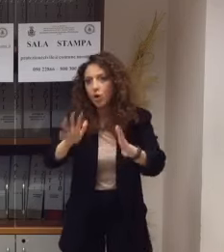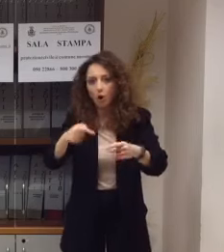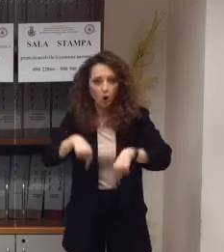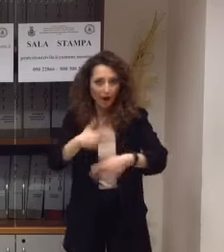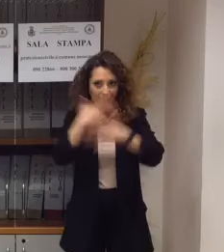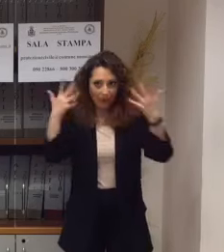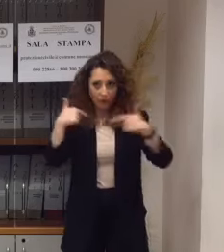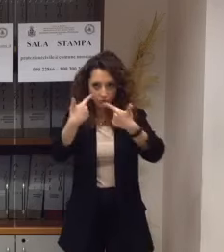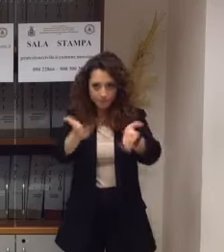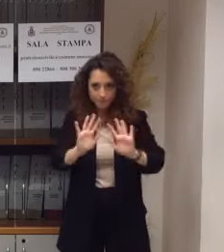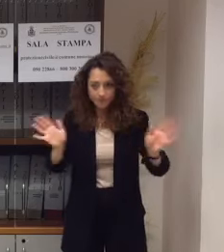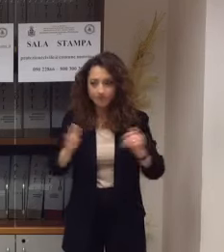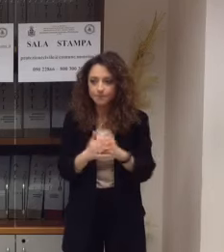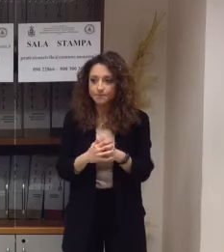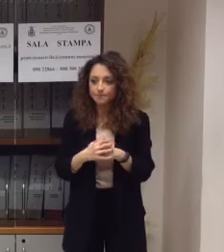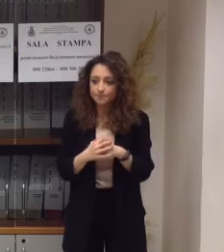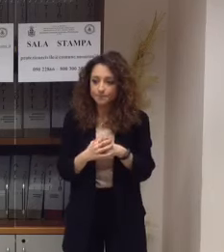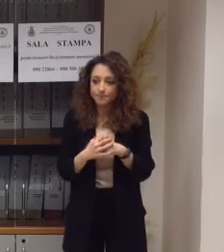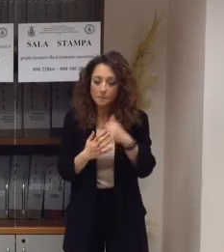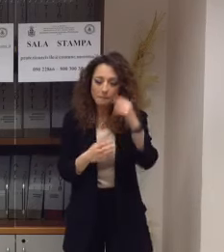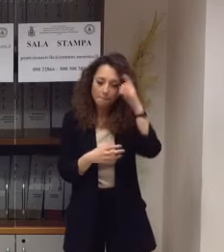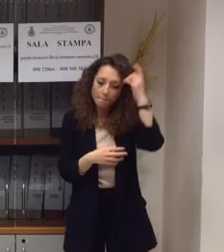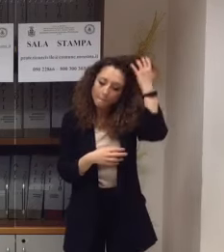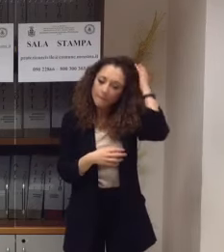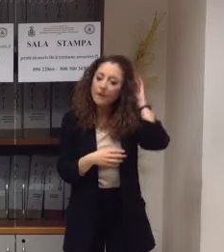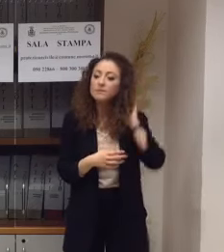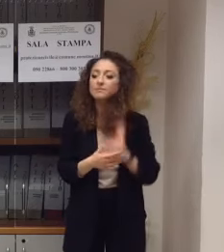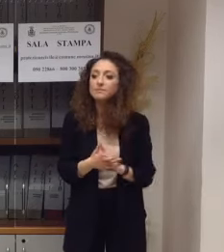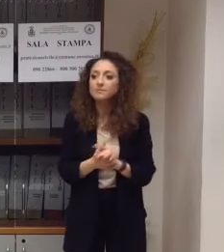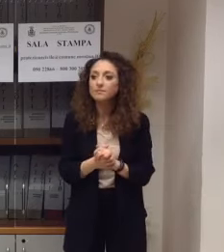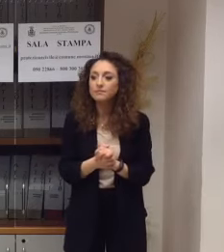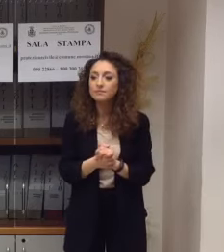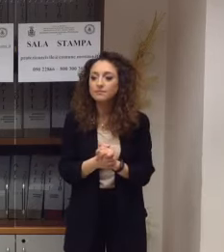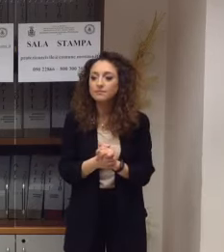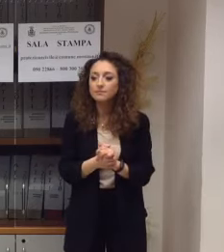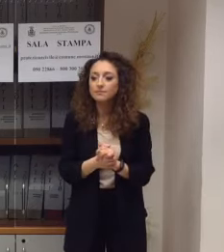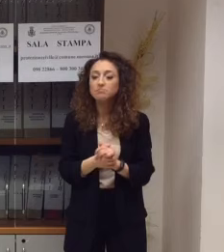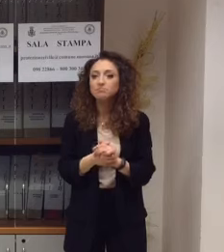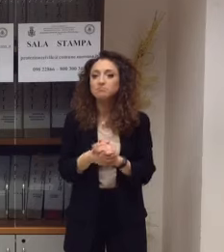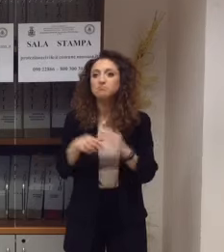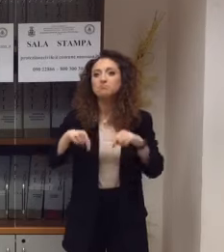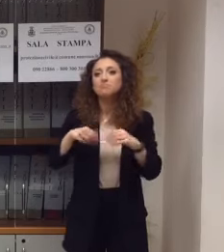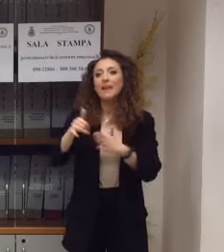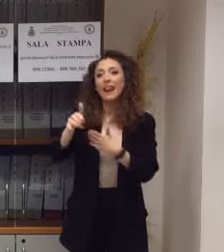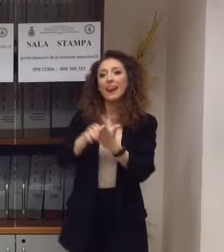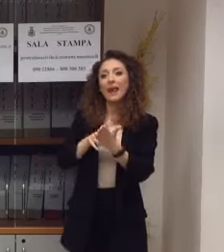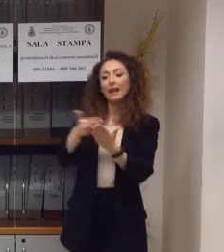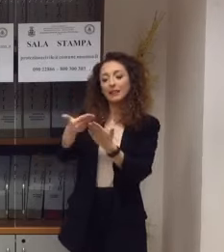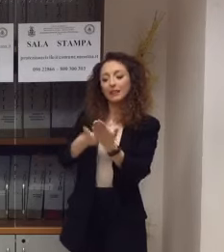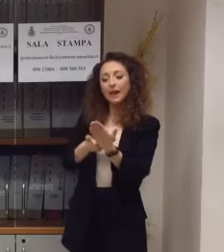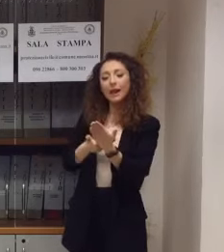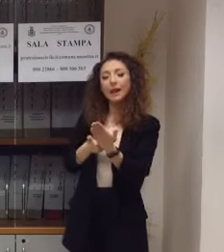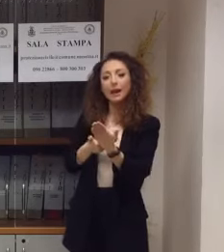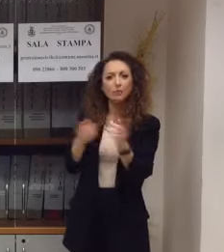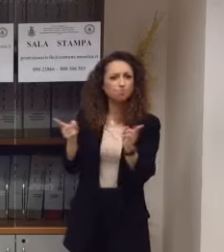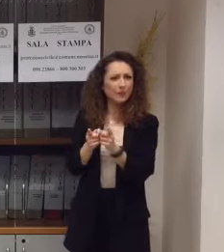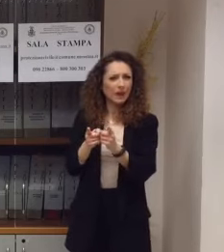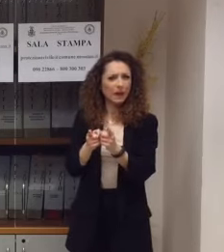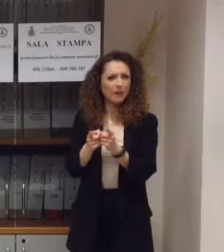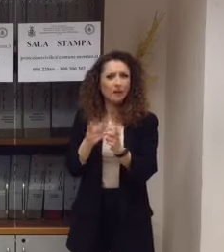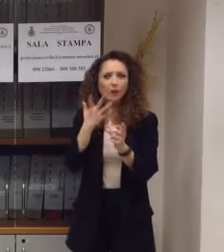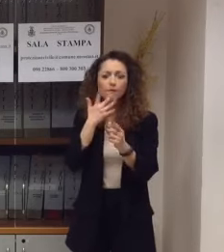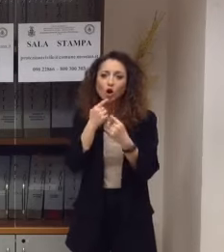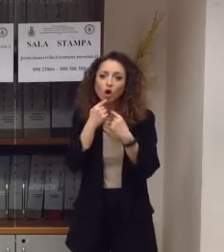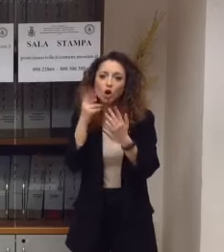per tutte. Dopodiché mi arriva una lettera, che è molto breve, che io vi devo